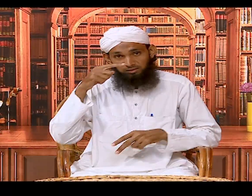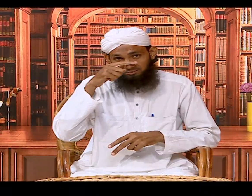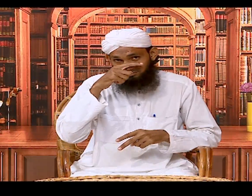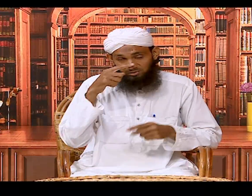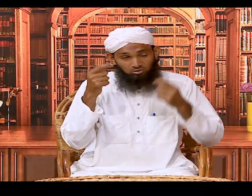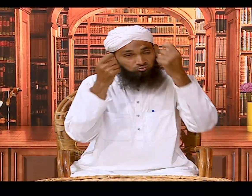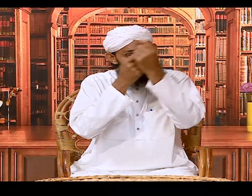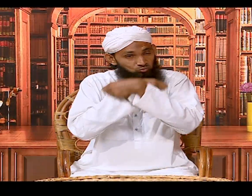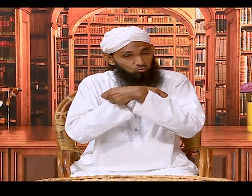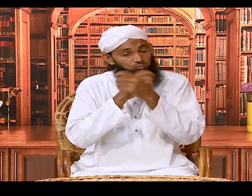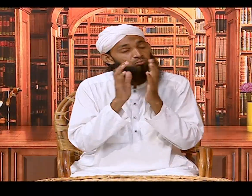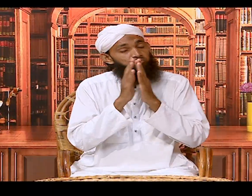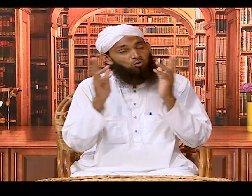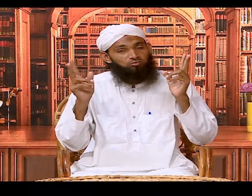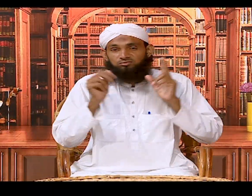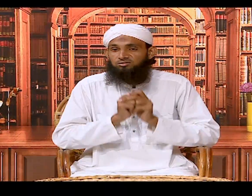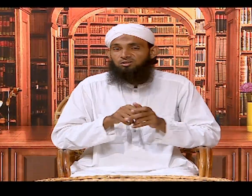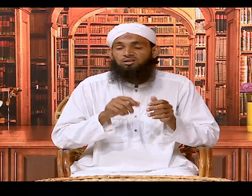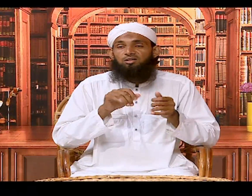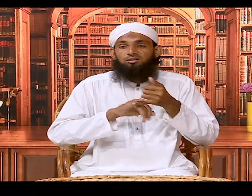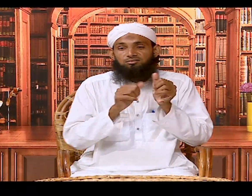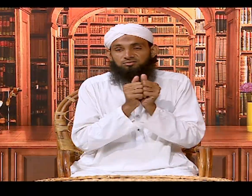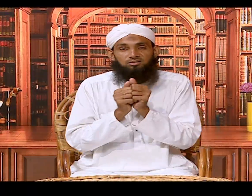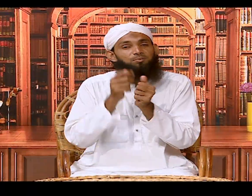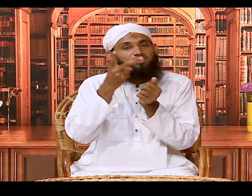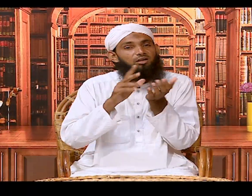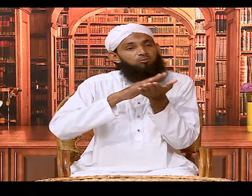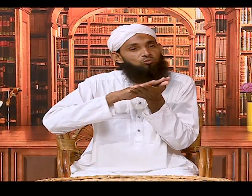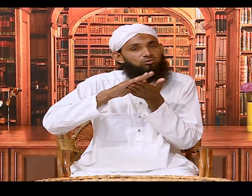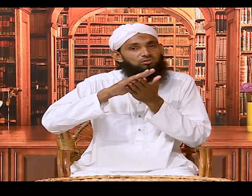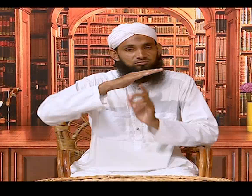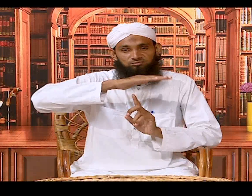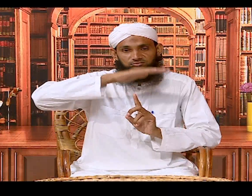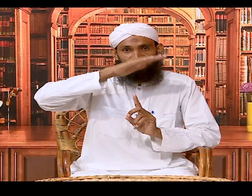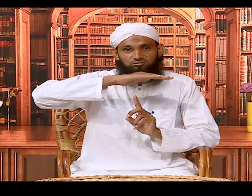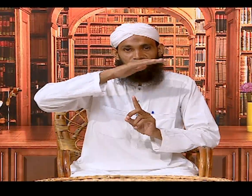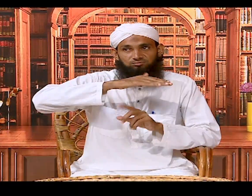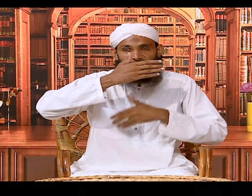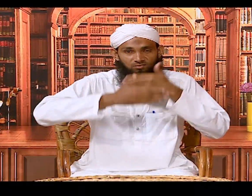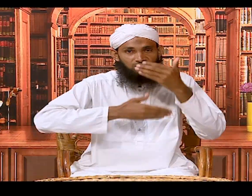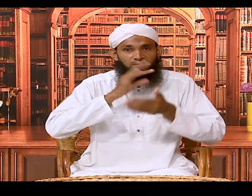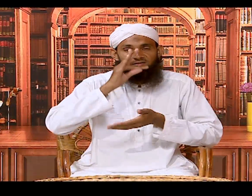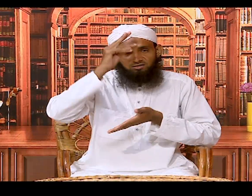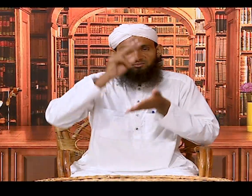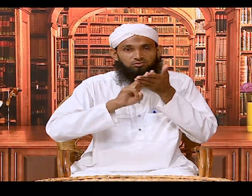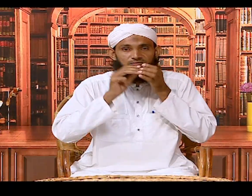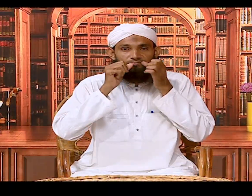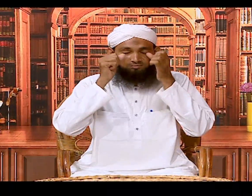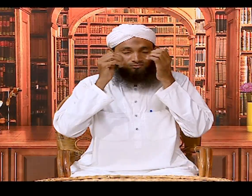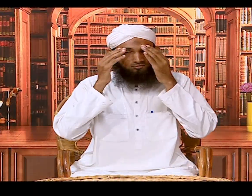عنہ سے روایت ہے کہ پیارے آقا مدینے والے مصطفیٰ صلی اللہ علیہ وآلہ وصحبہ وسلم نے فرمایا، حیا